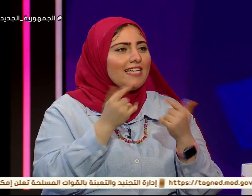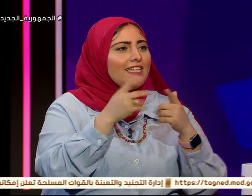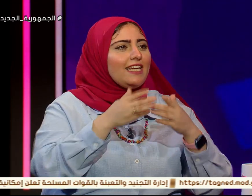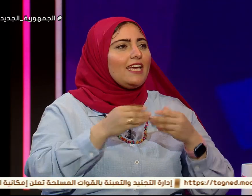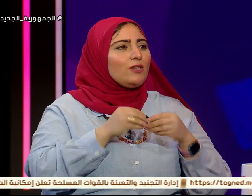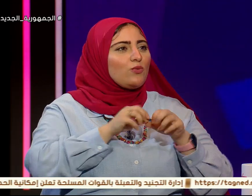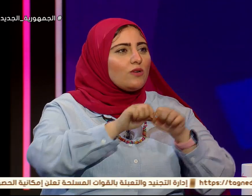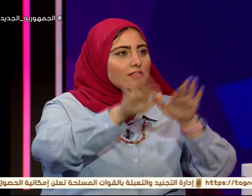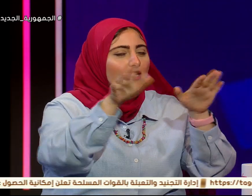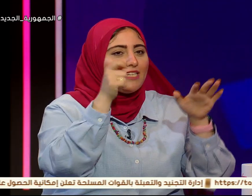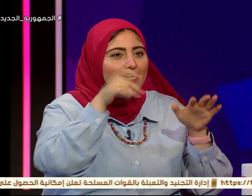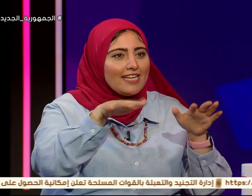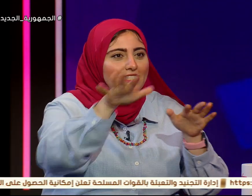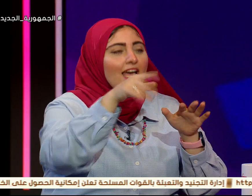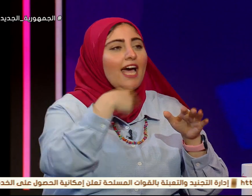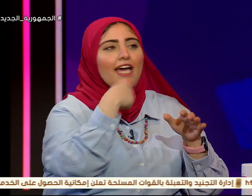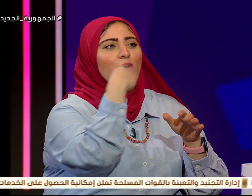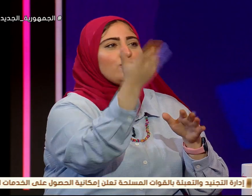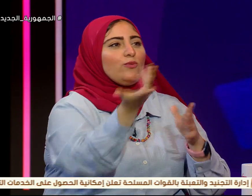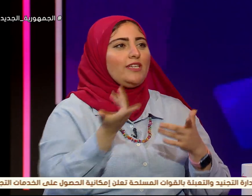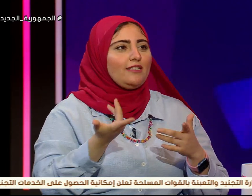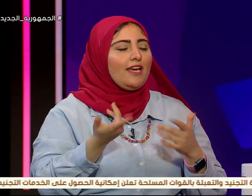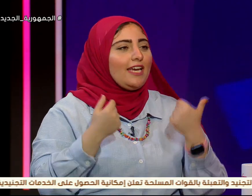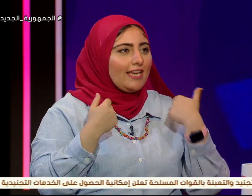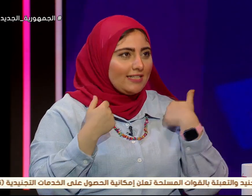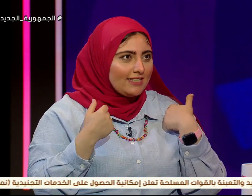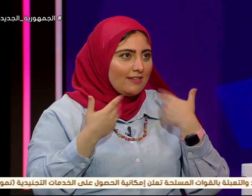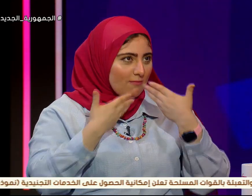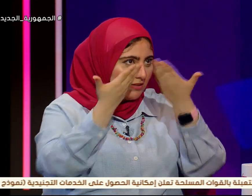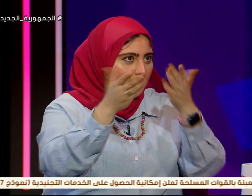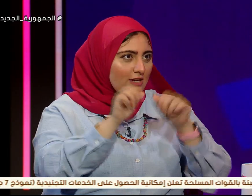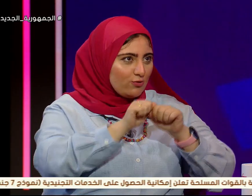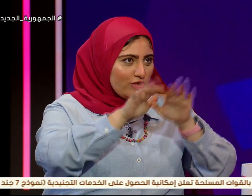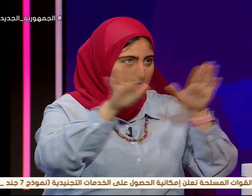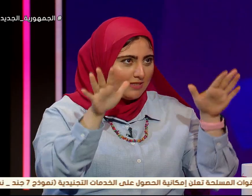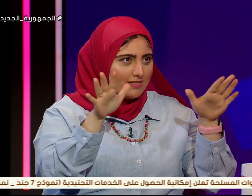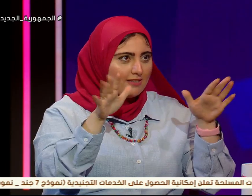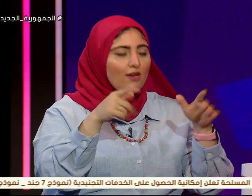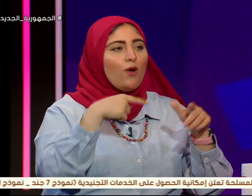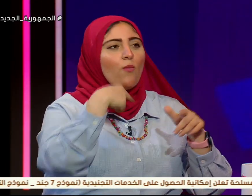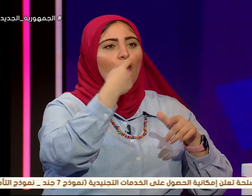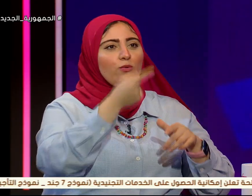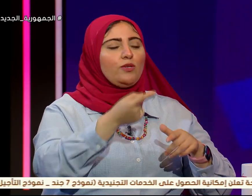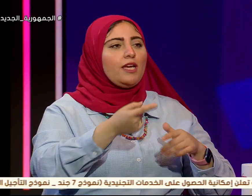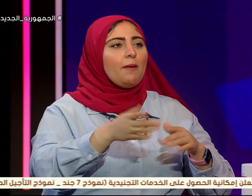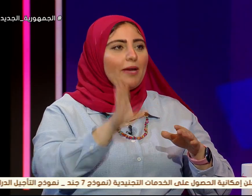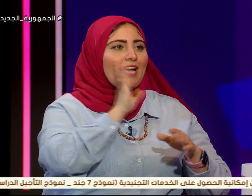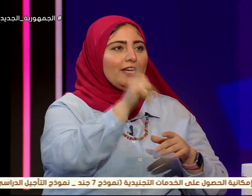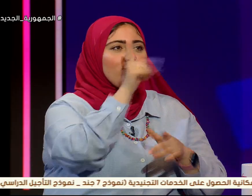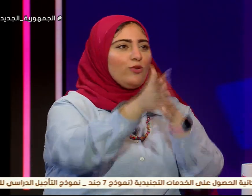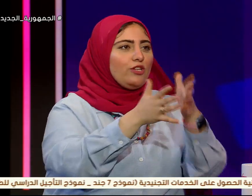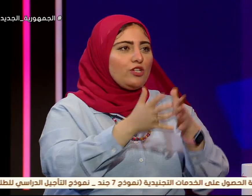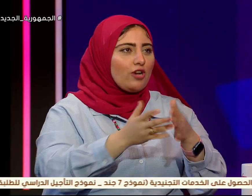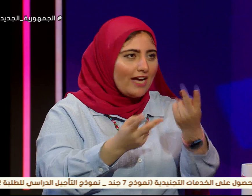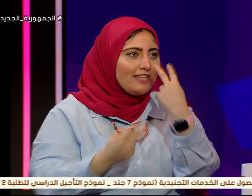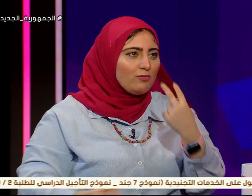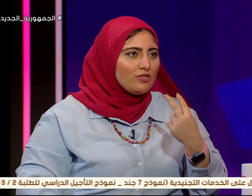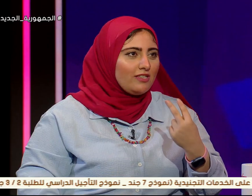جدا ان هي توصل للناس انا عاوزه اقول ايه يعني انا لما اطلع على السوشيال ميديا واقول اتعلموا لغه الاشاره حد هيبص